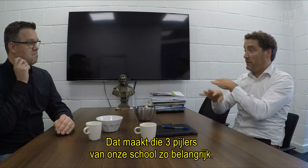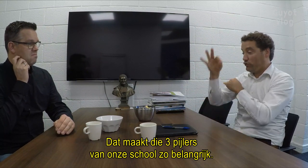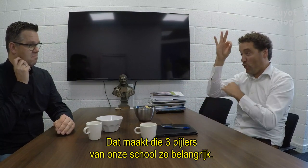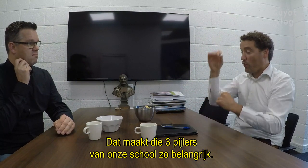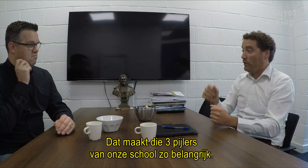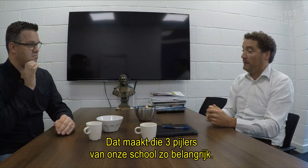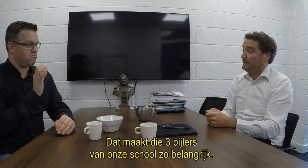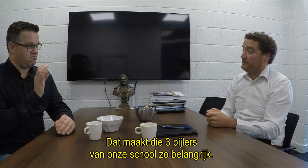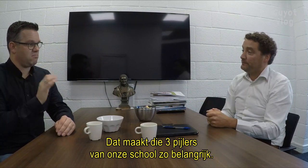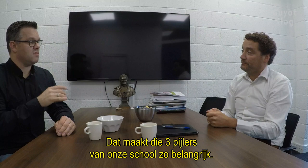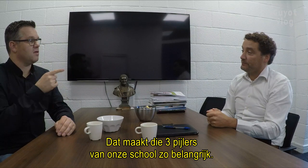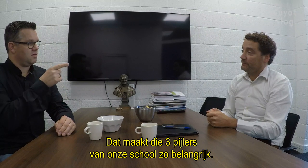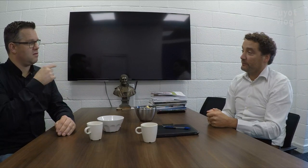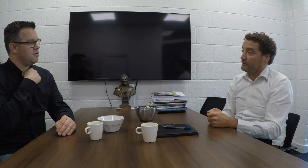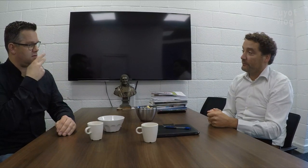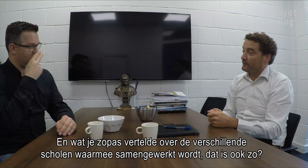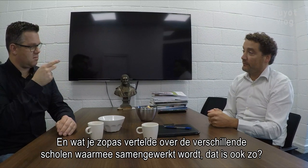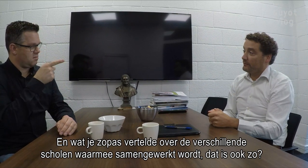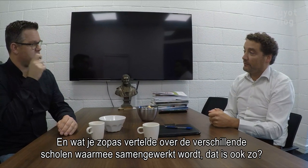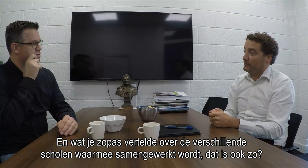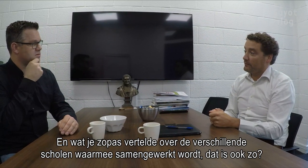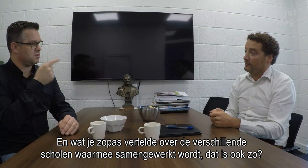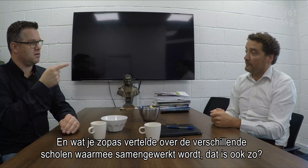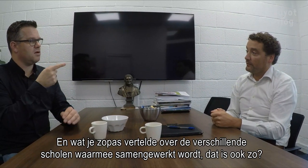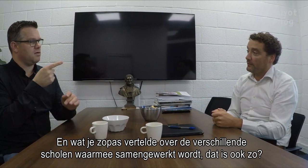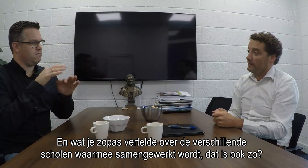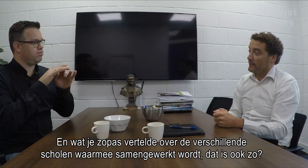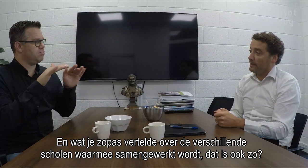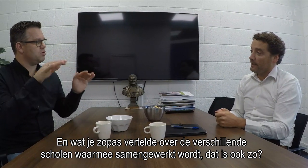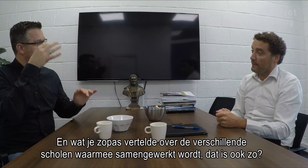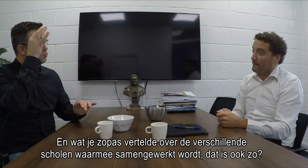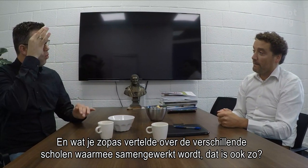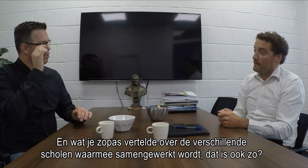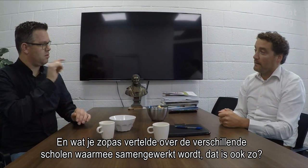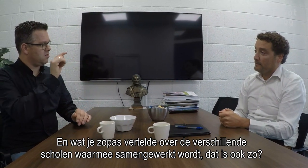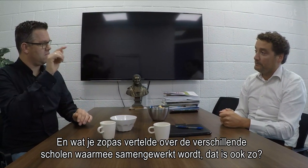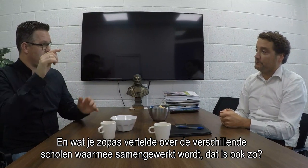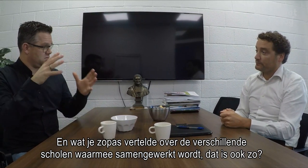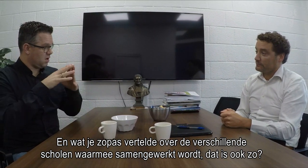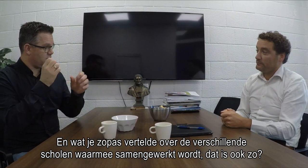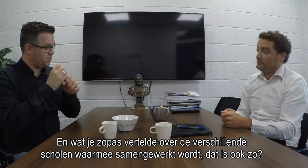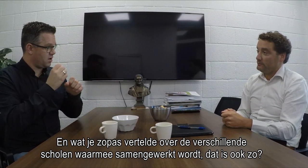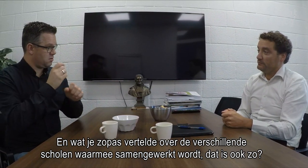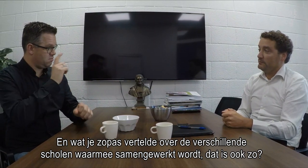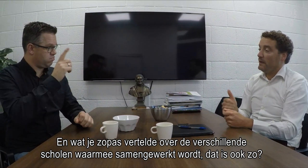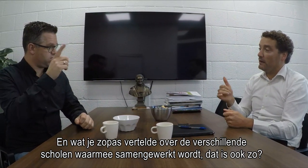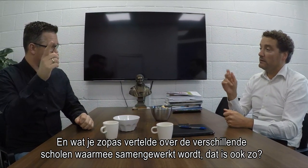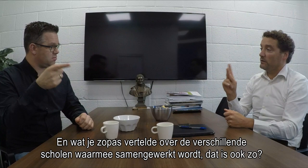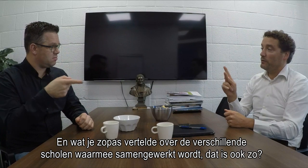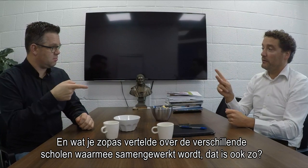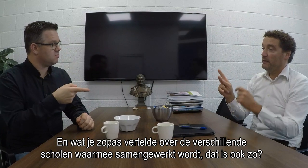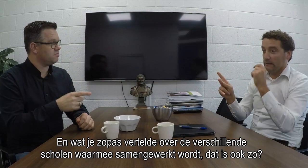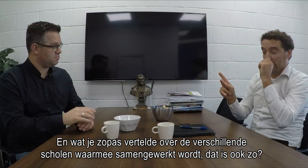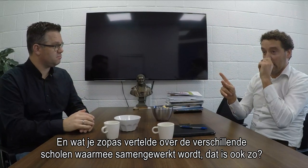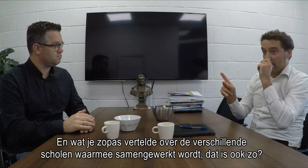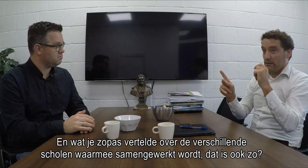zo belangrijk. En wat je dan zo pas vertelde over de verschillende scholen waarmee samengewerkt wordt, dat is ook zo.